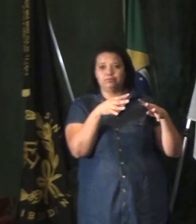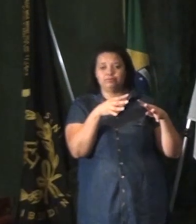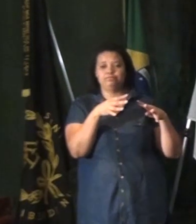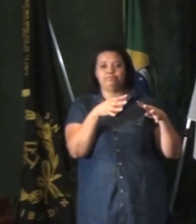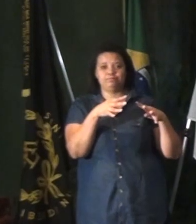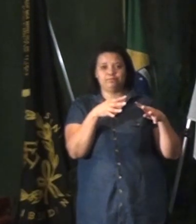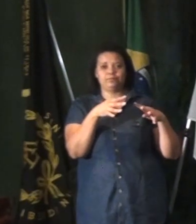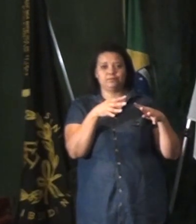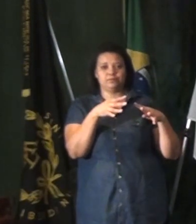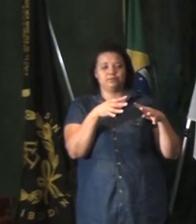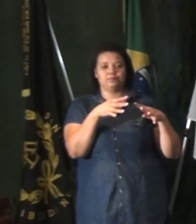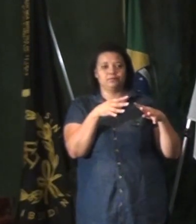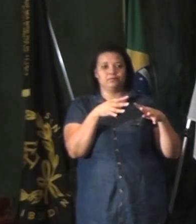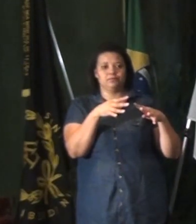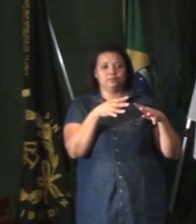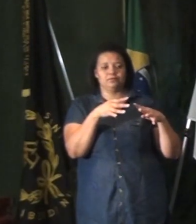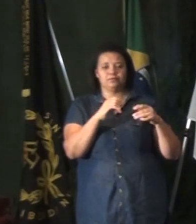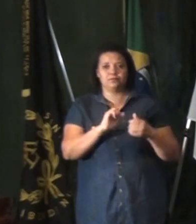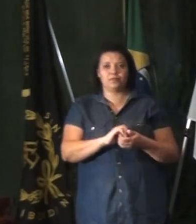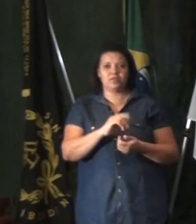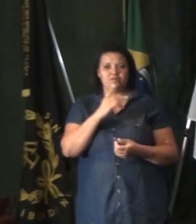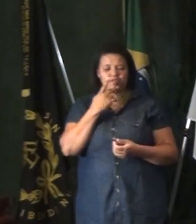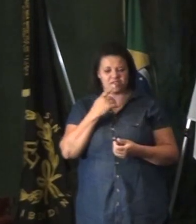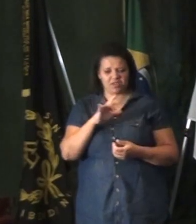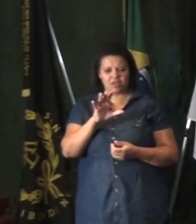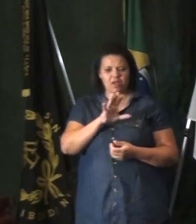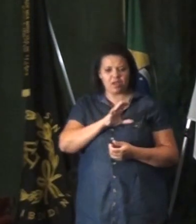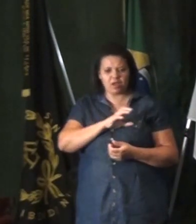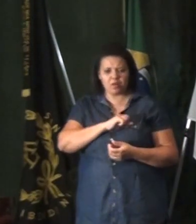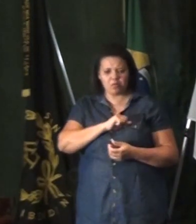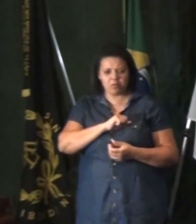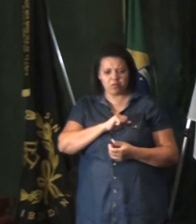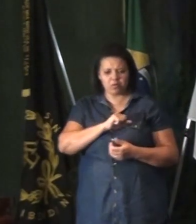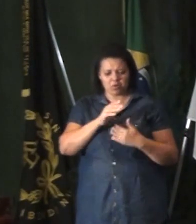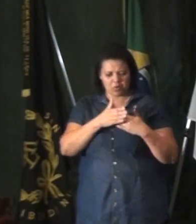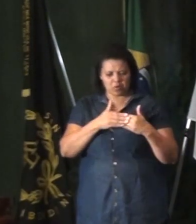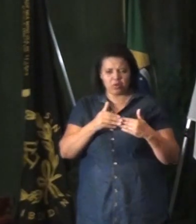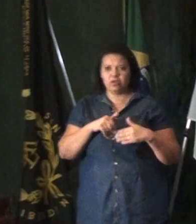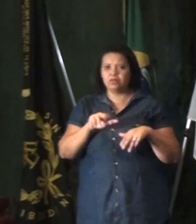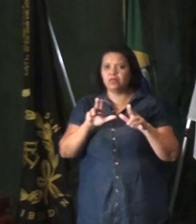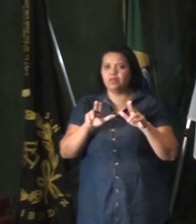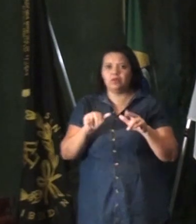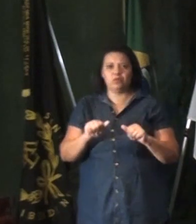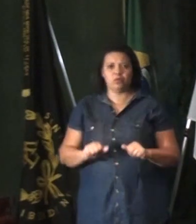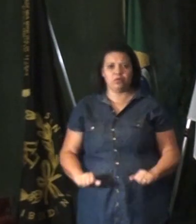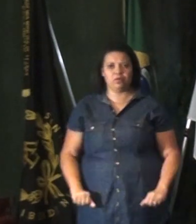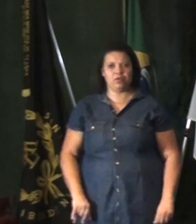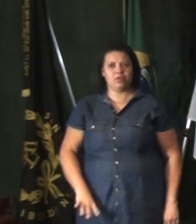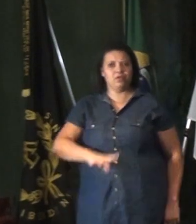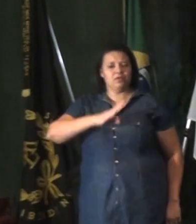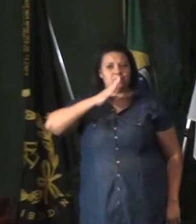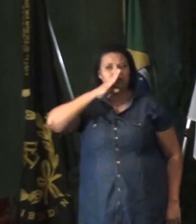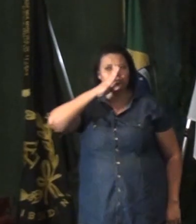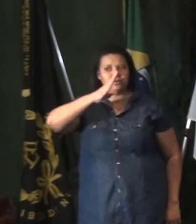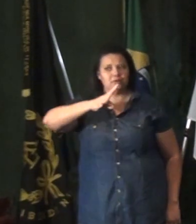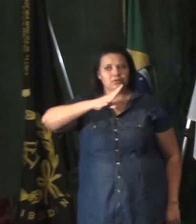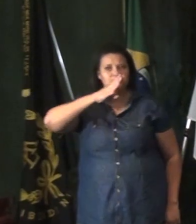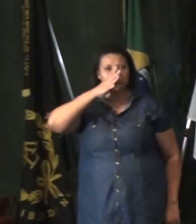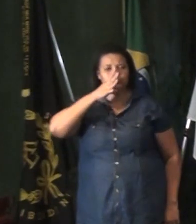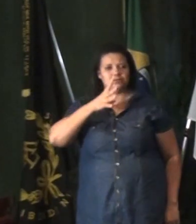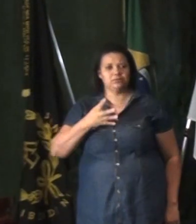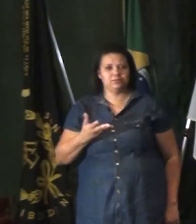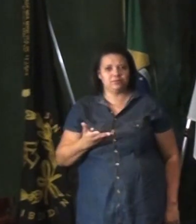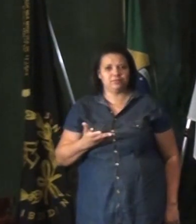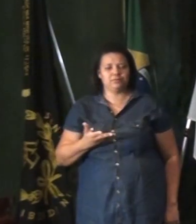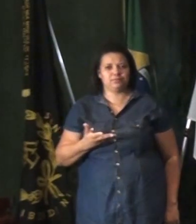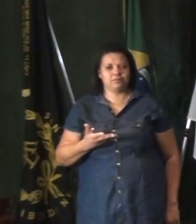E ouvir isso aqui, o amor não consola nunca de nunca, isso é um escândalo,